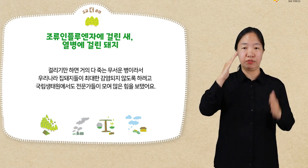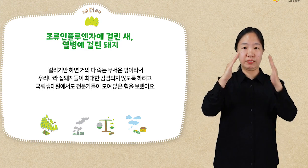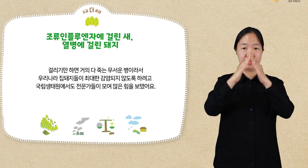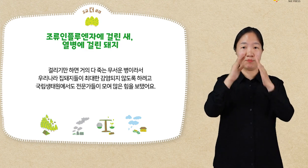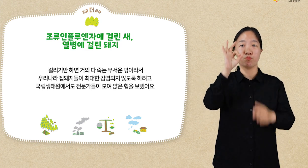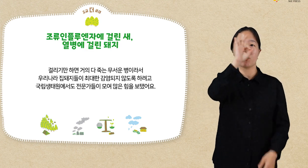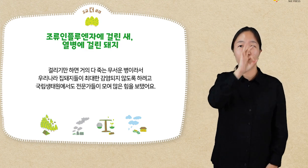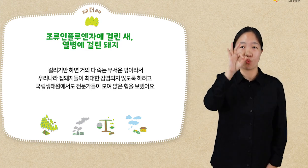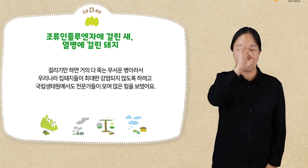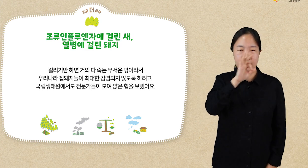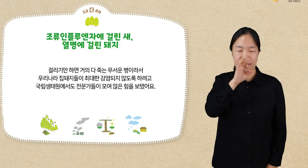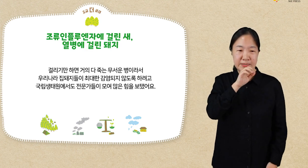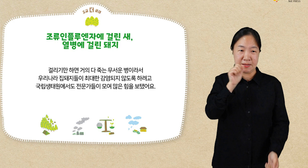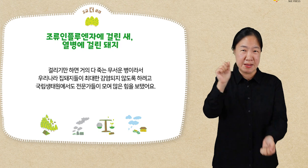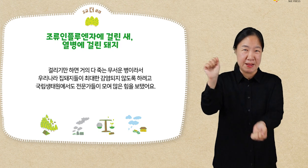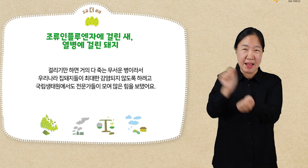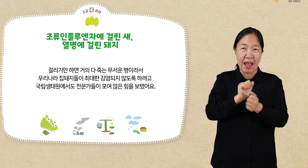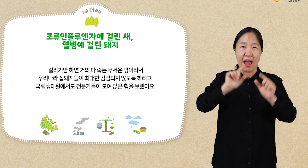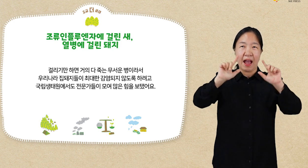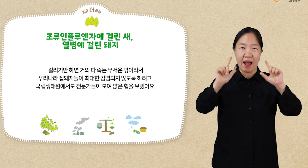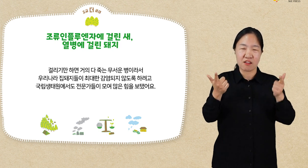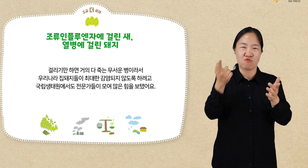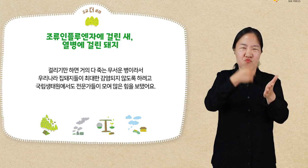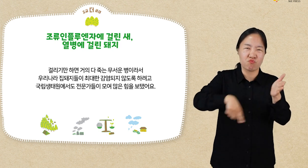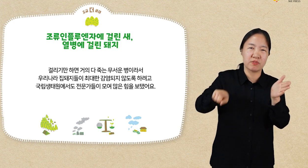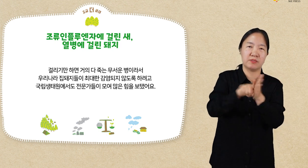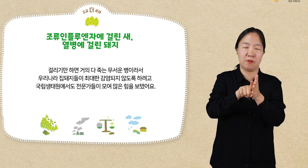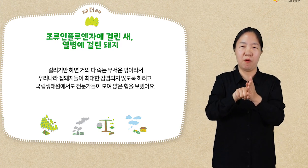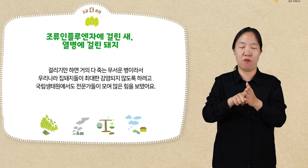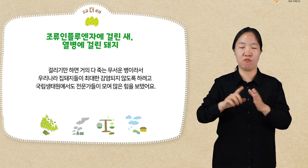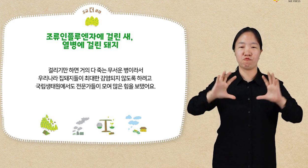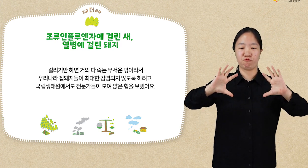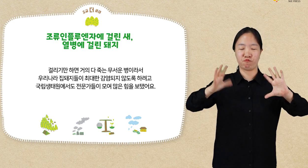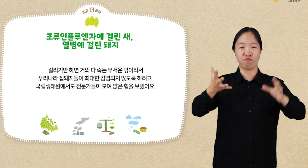우리나라 집돼지들이 최대한 감염되지 않도록 하려고